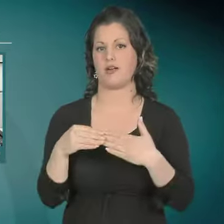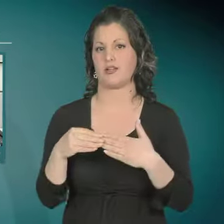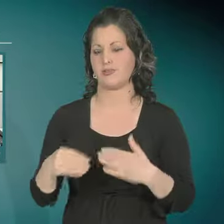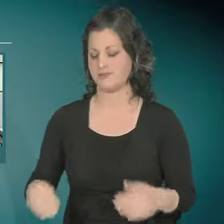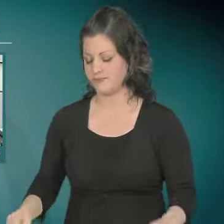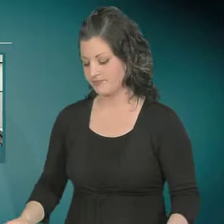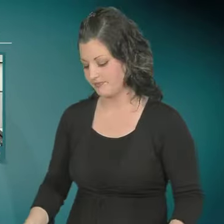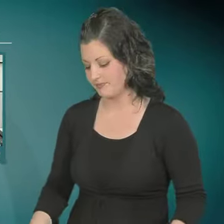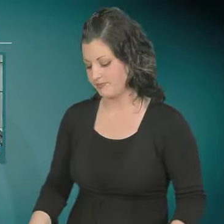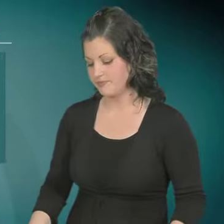Dollar ausbezahlt.